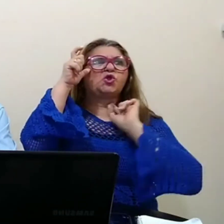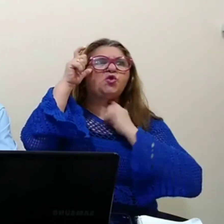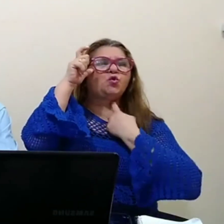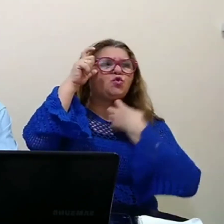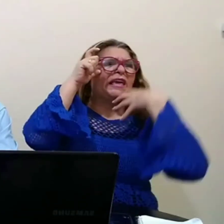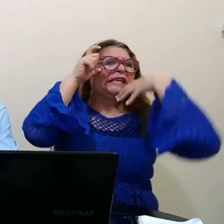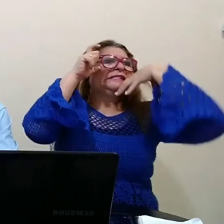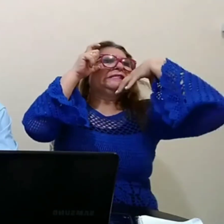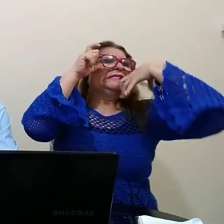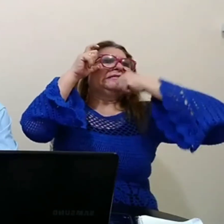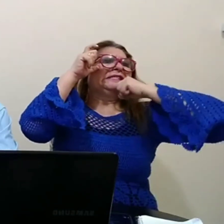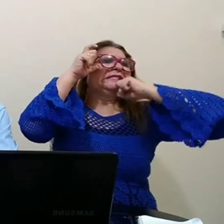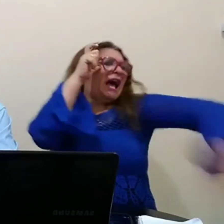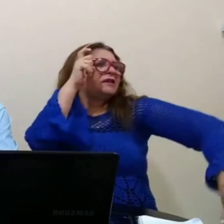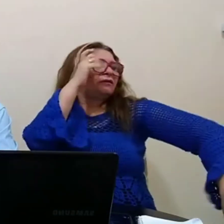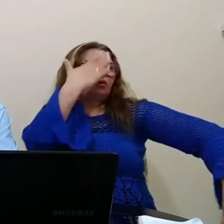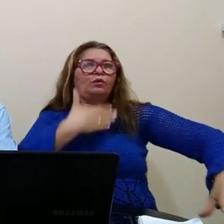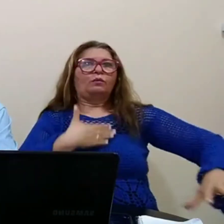desse homem.